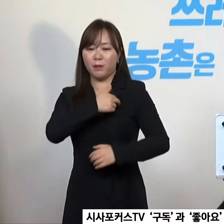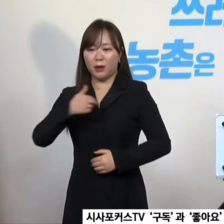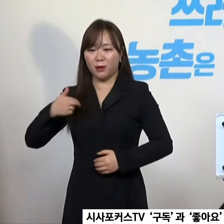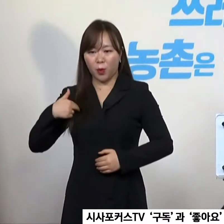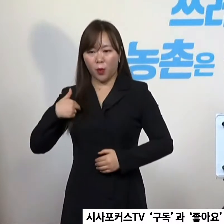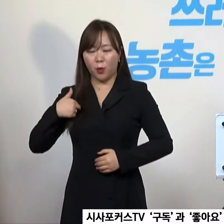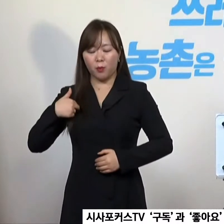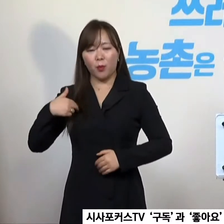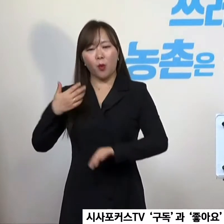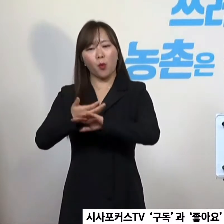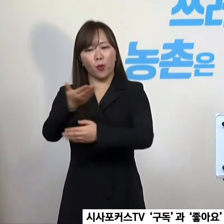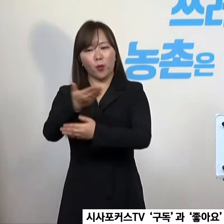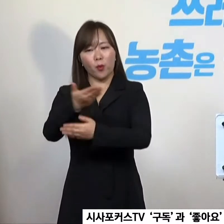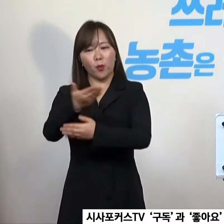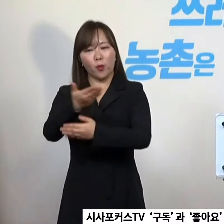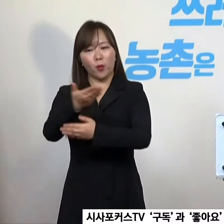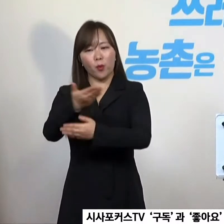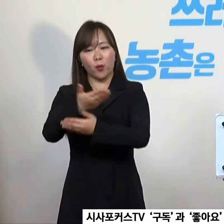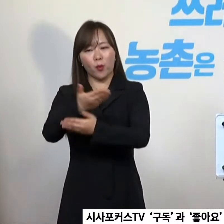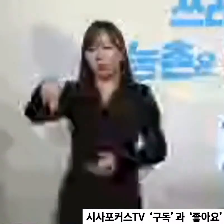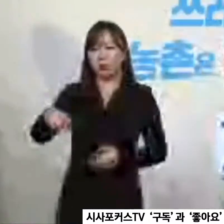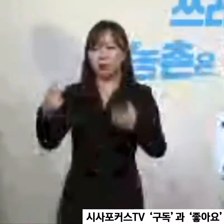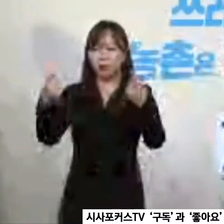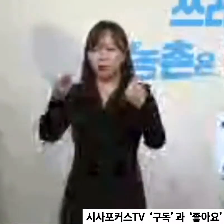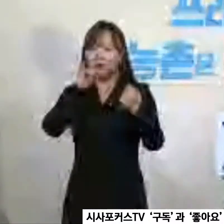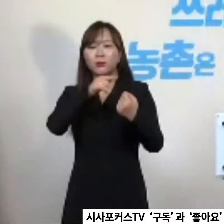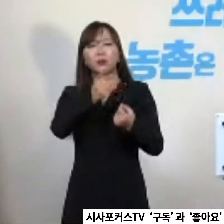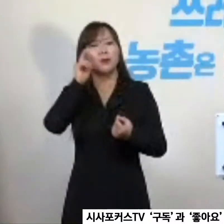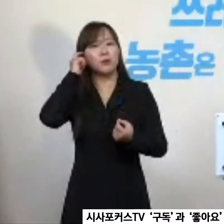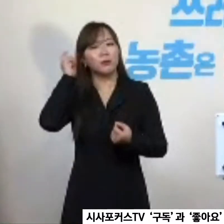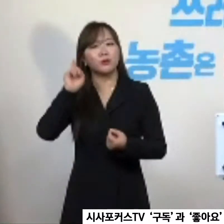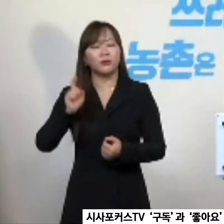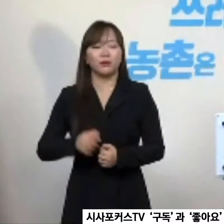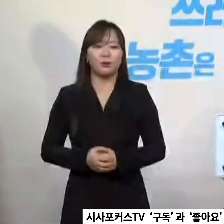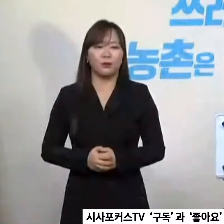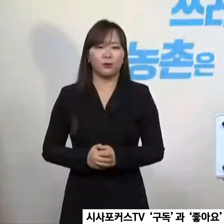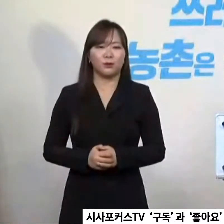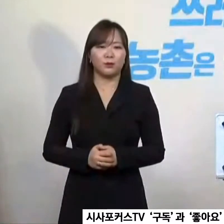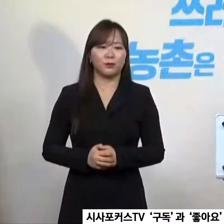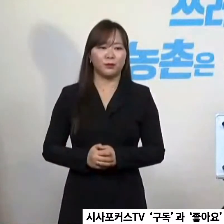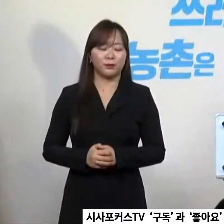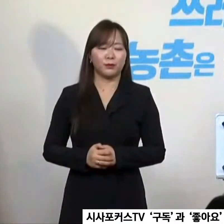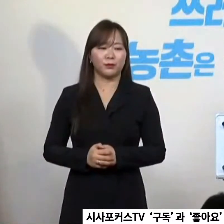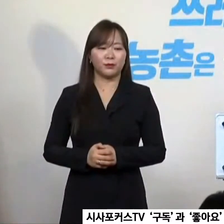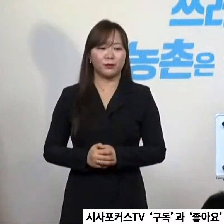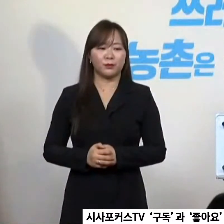외교적 보이콧을 해야 한다는 움직임이 좀 거세게 보이는데요. 부분 대중은 이제 어떻게 생각하시는지요?